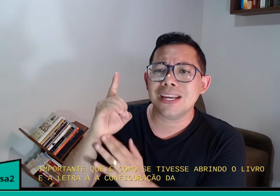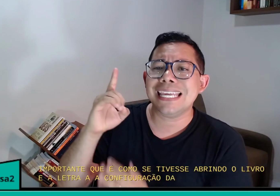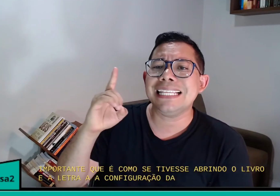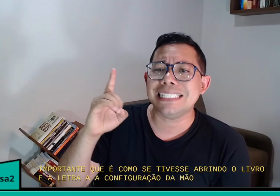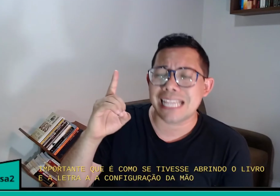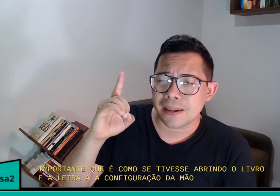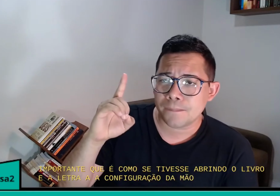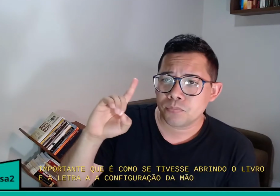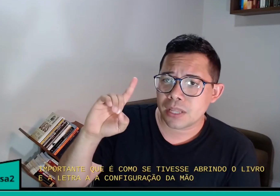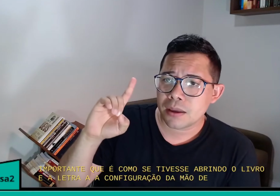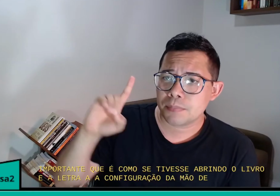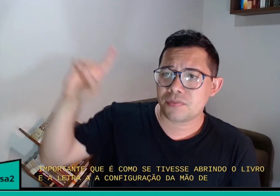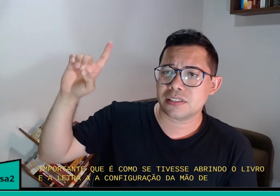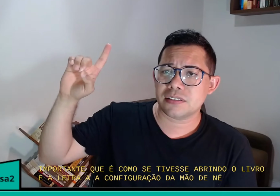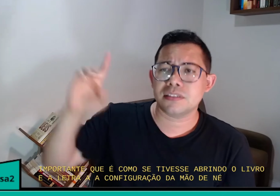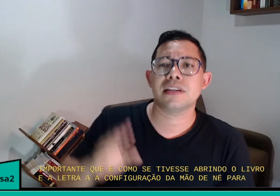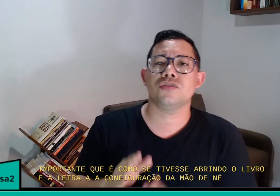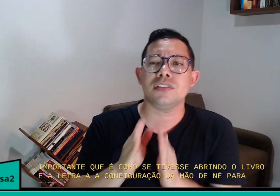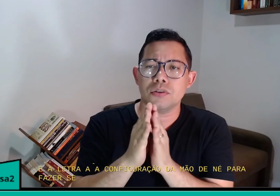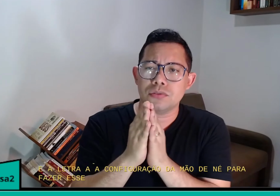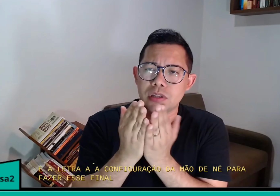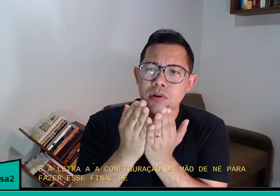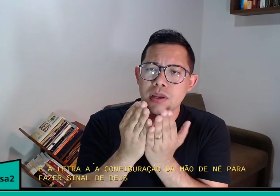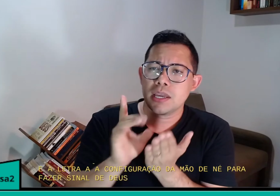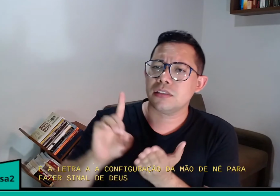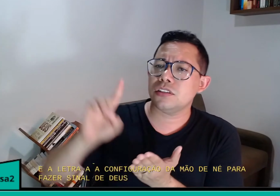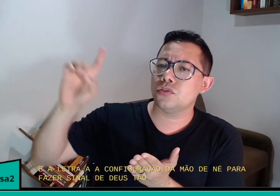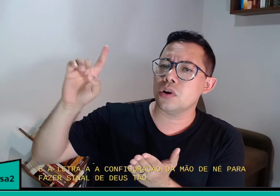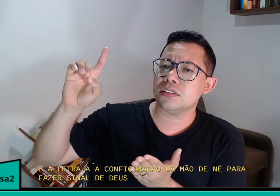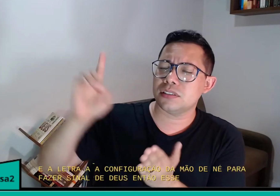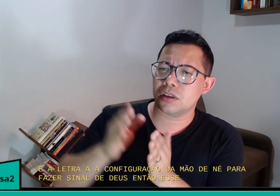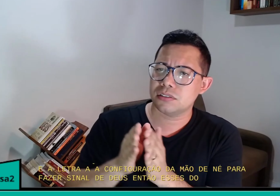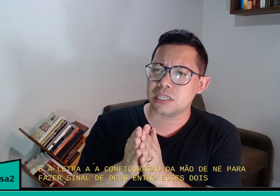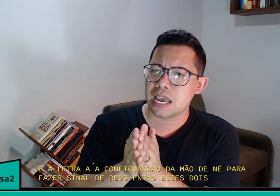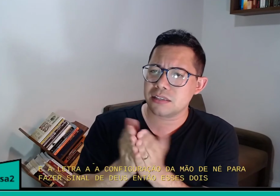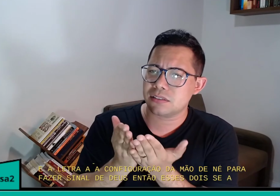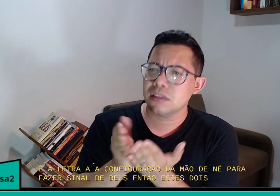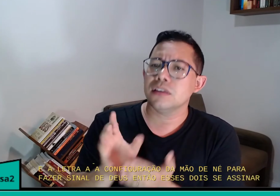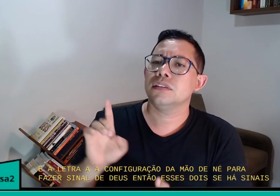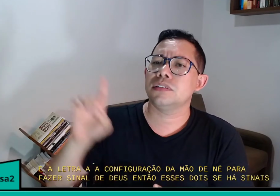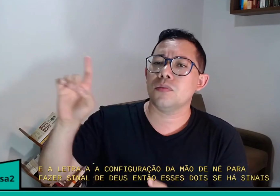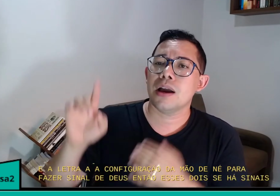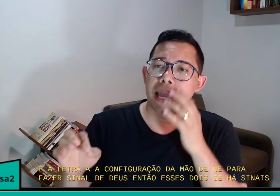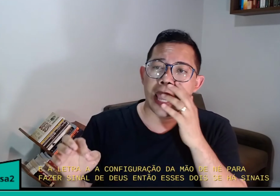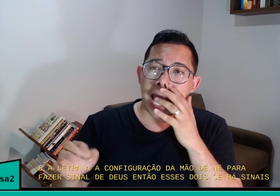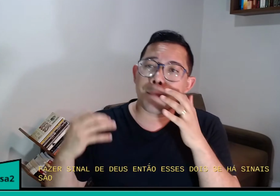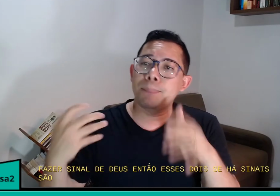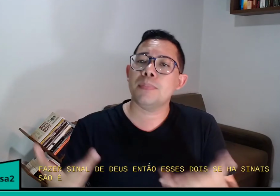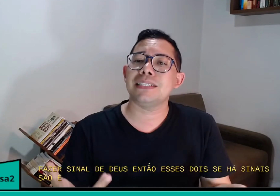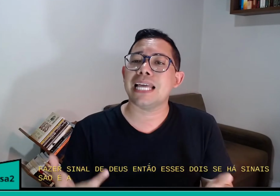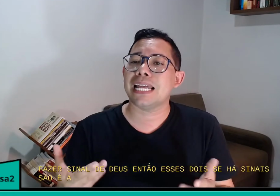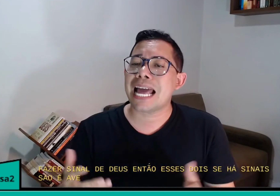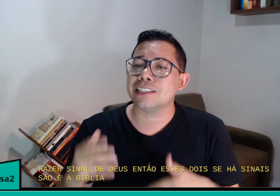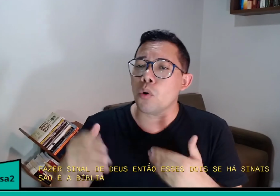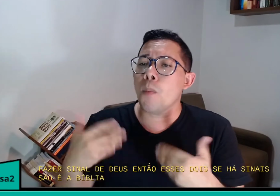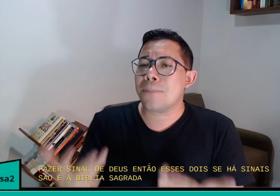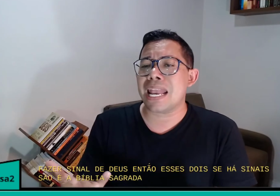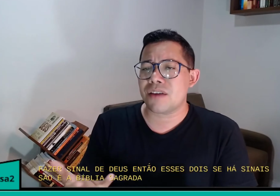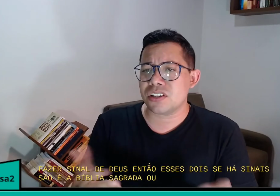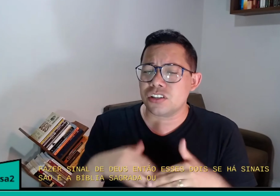em D, né? Para fazer esse sinal de Deus. Então, esses dois sinais são a Bíblia Sagrada ou Palavra de